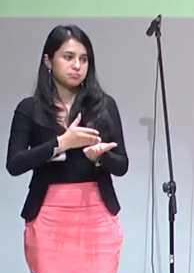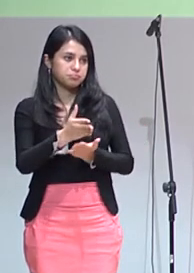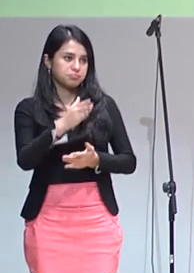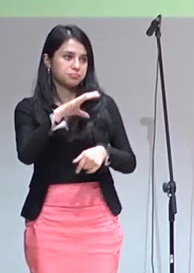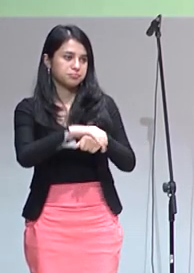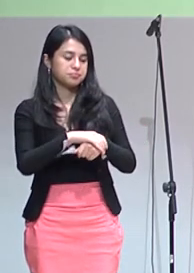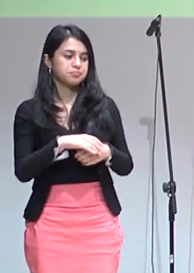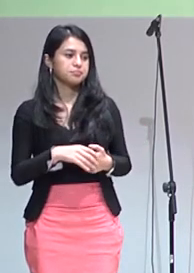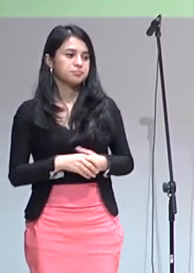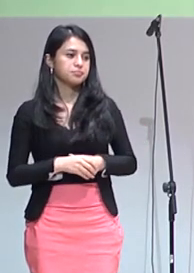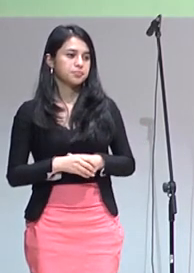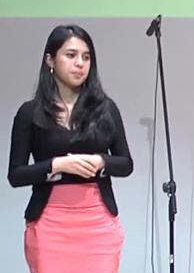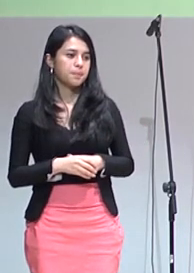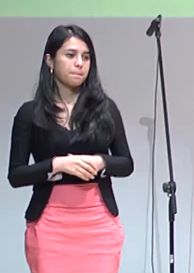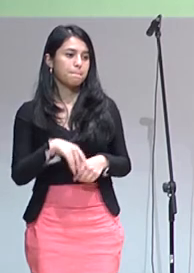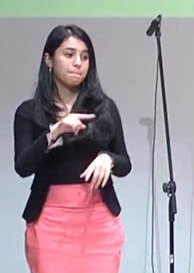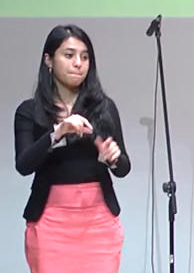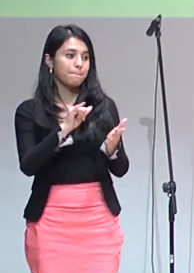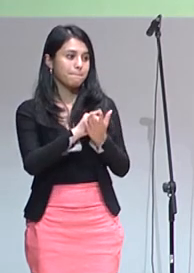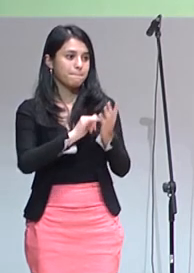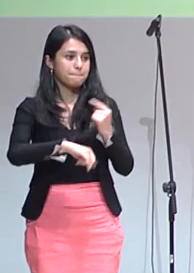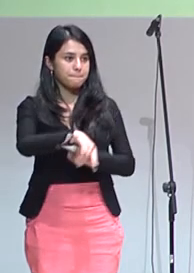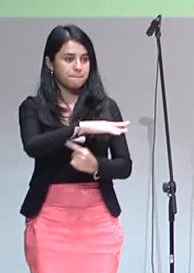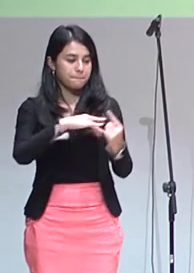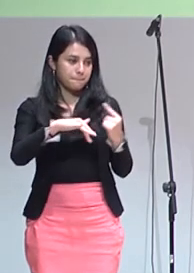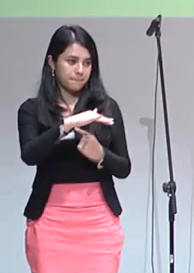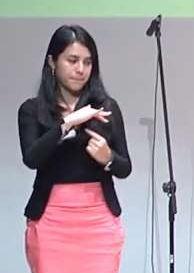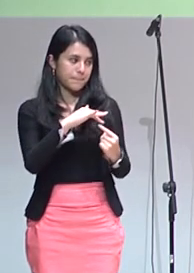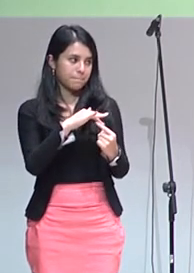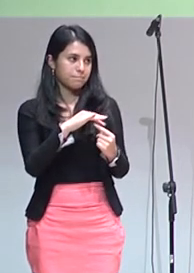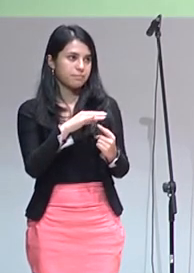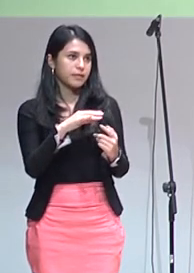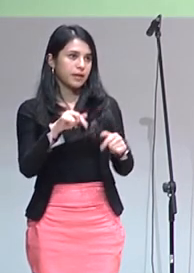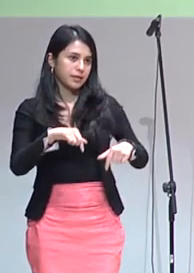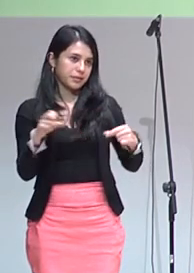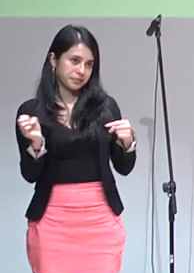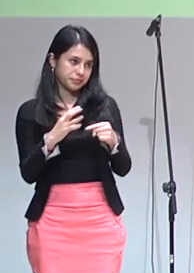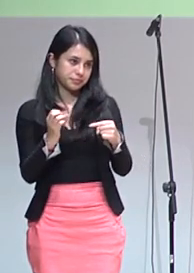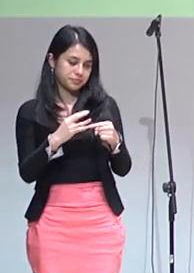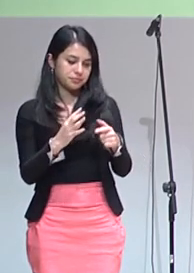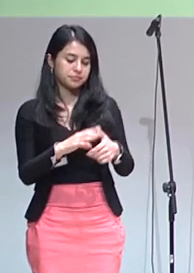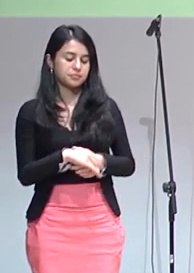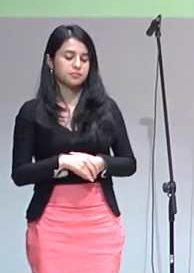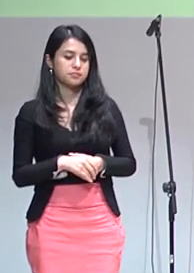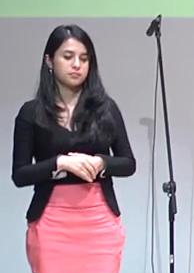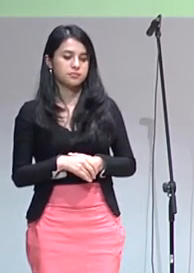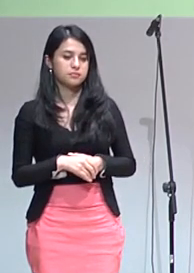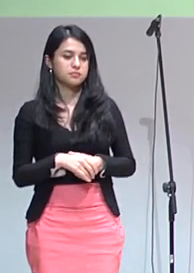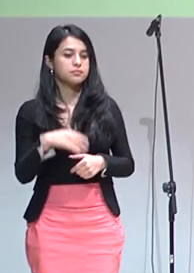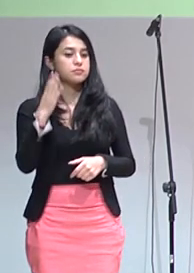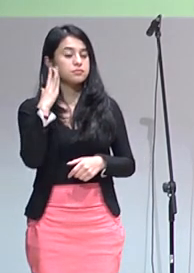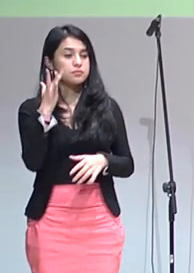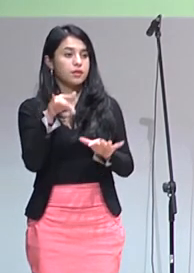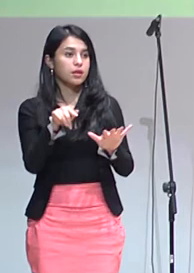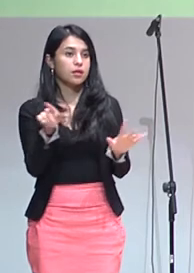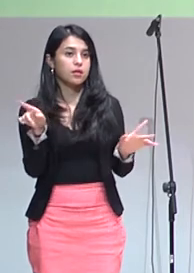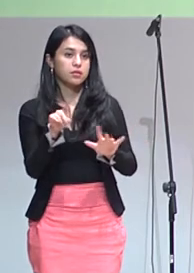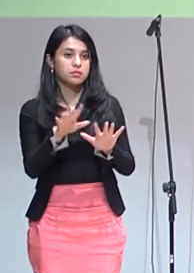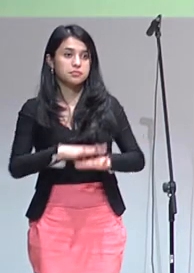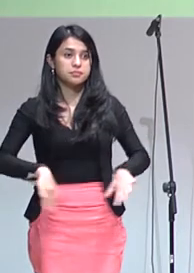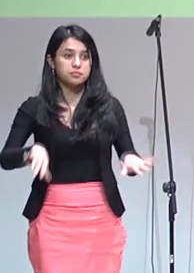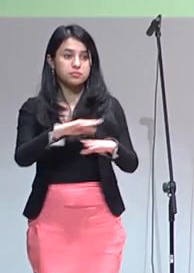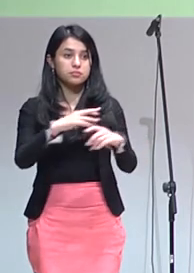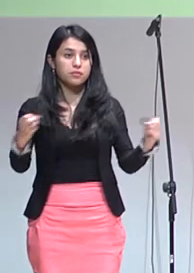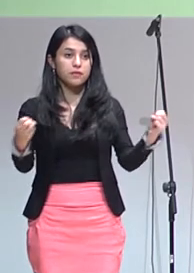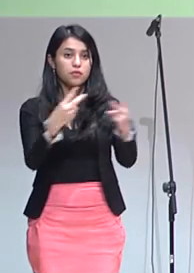ver, pero contextualicemos, ¿no? En Caño del Oro, no es un territorio de